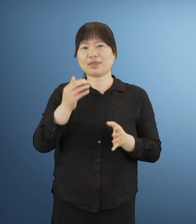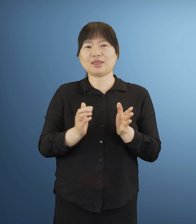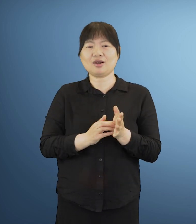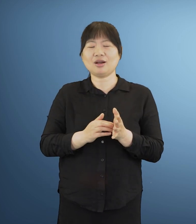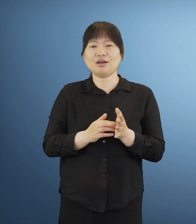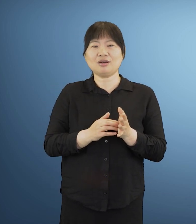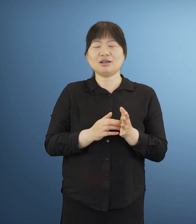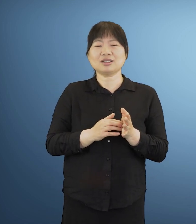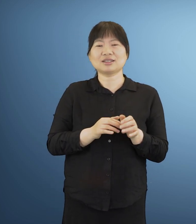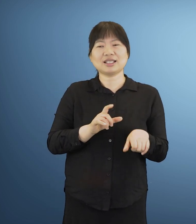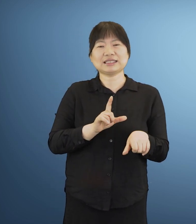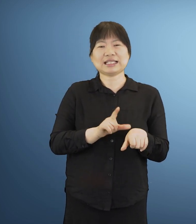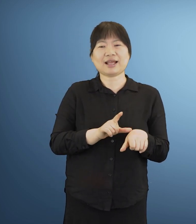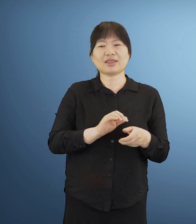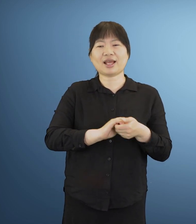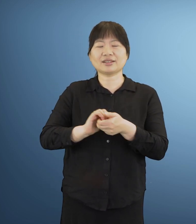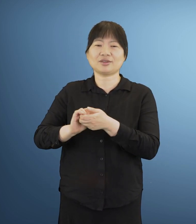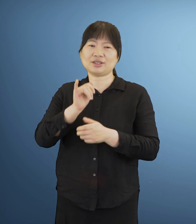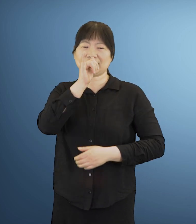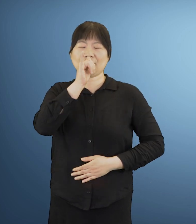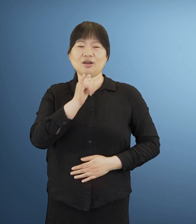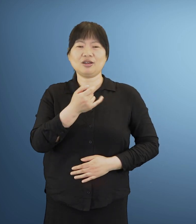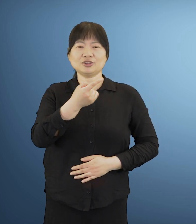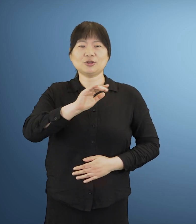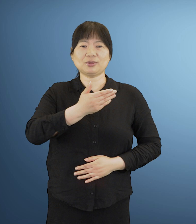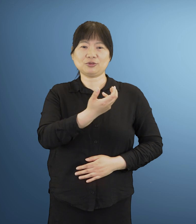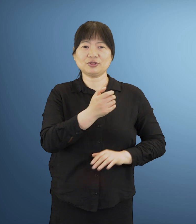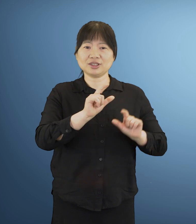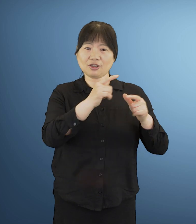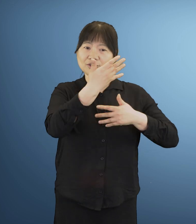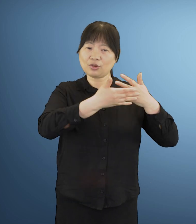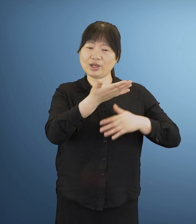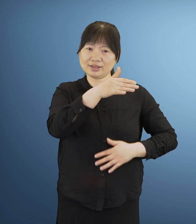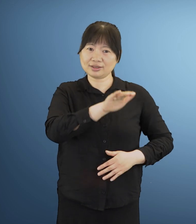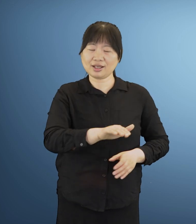때 1990년대 영화인데